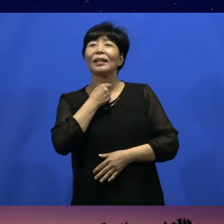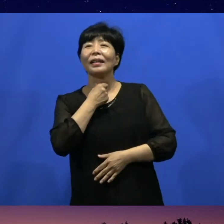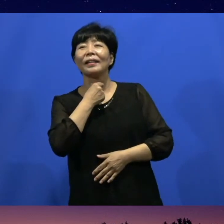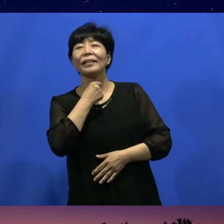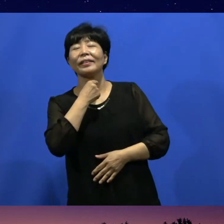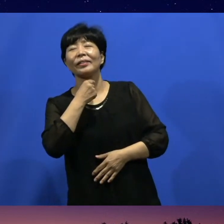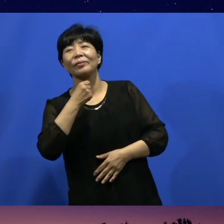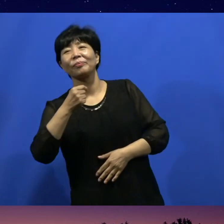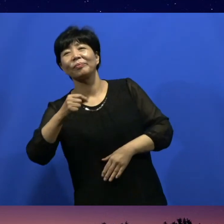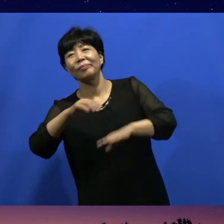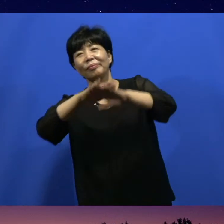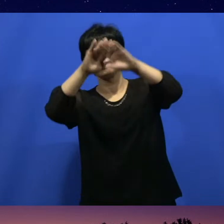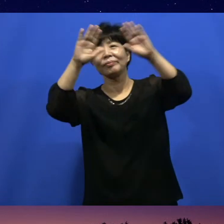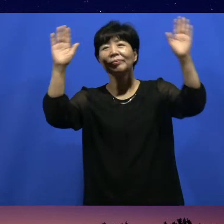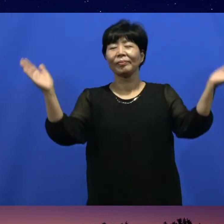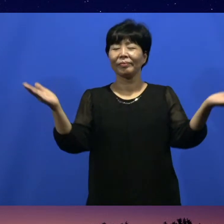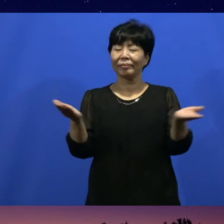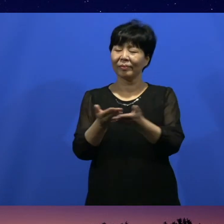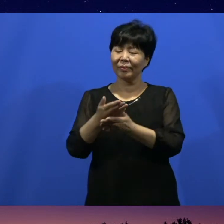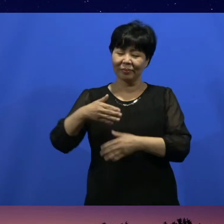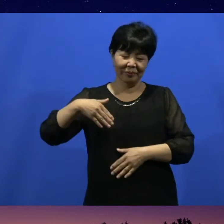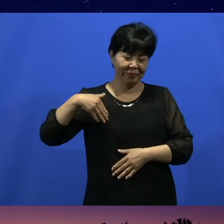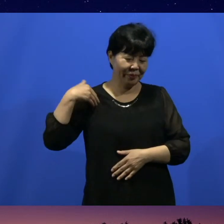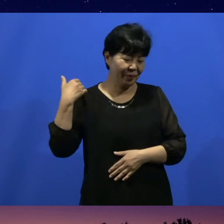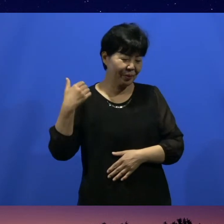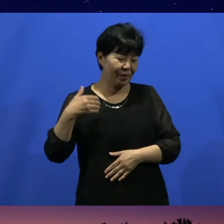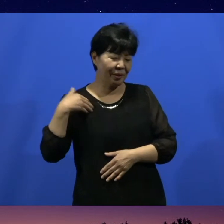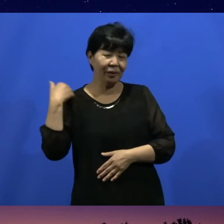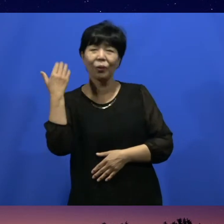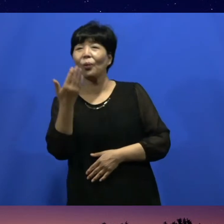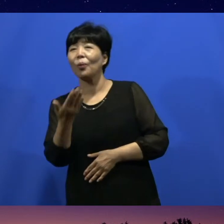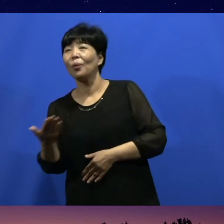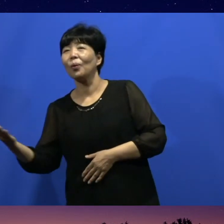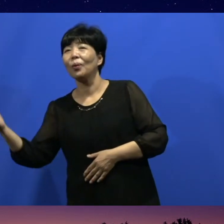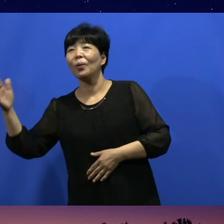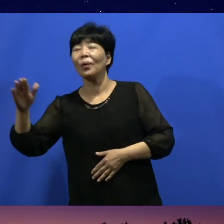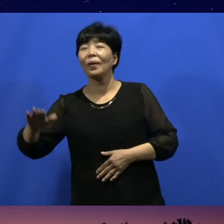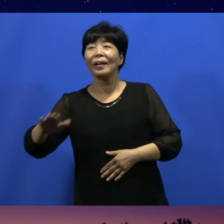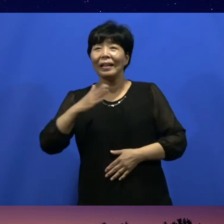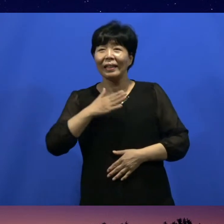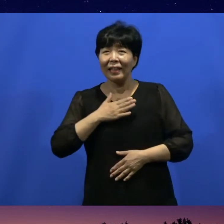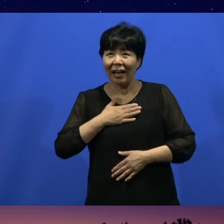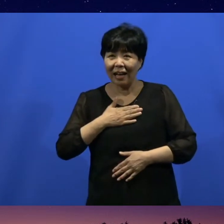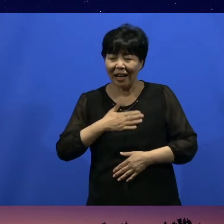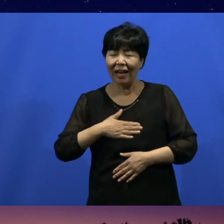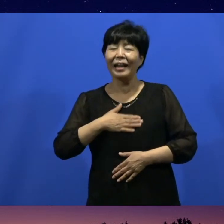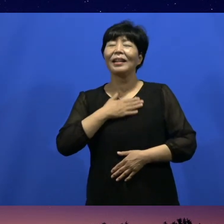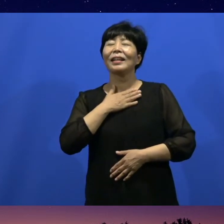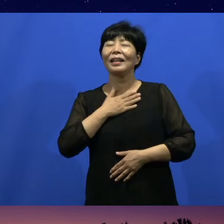고백하리라. 다 할 수 없어도